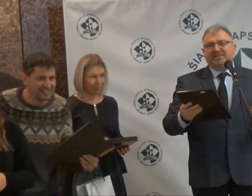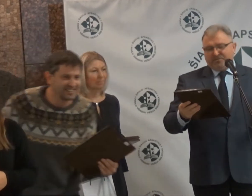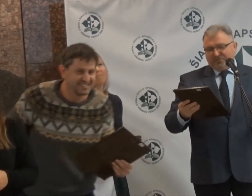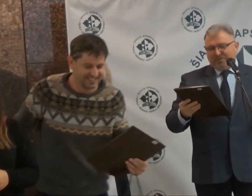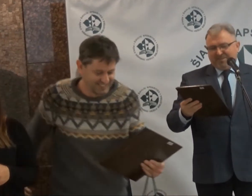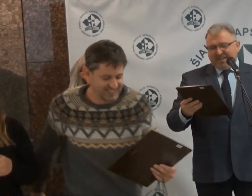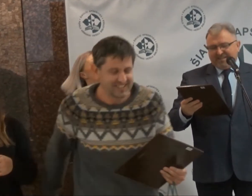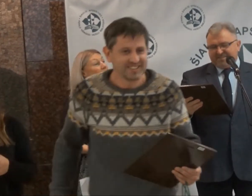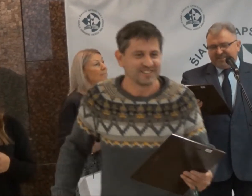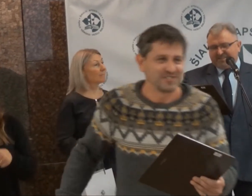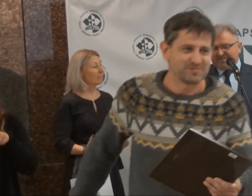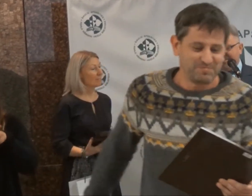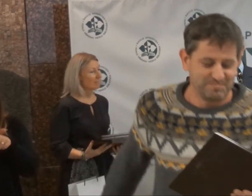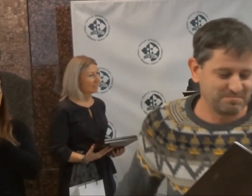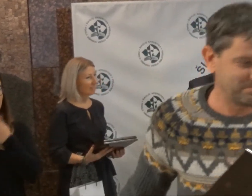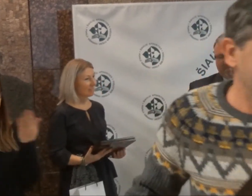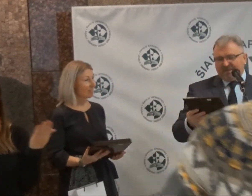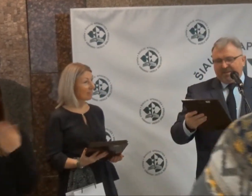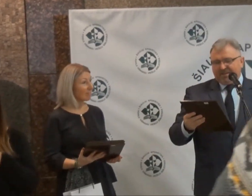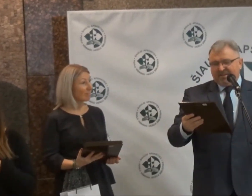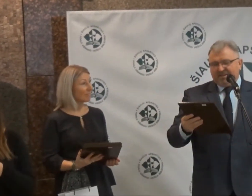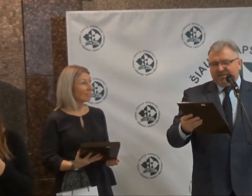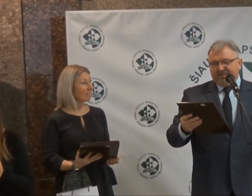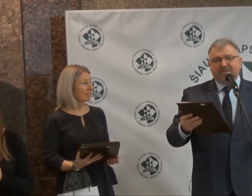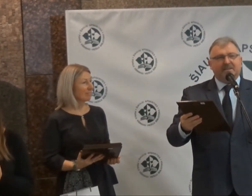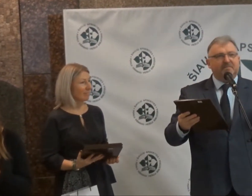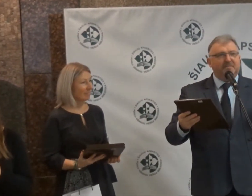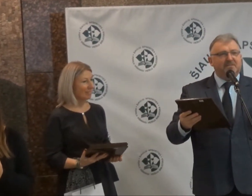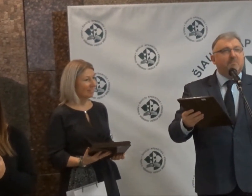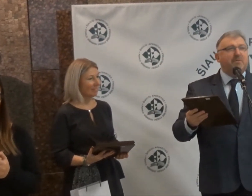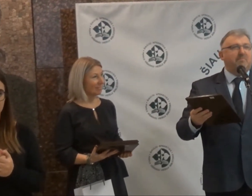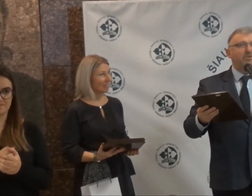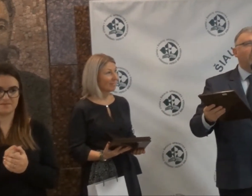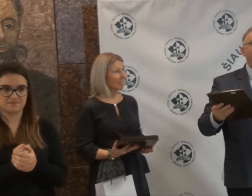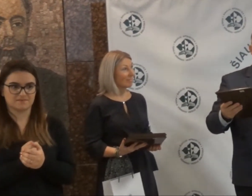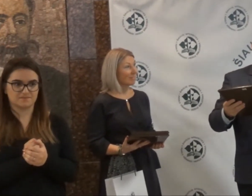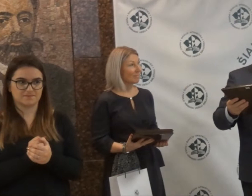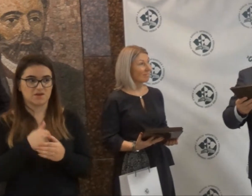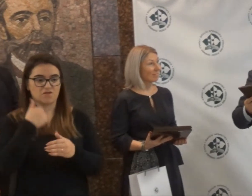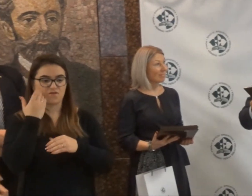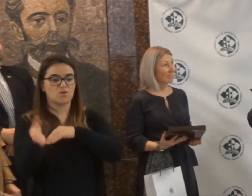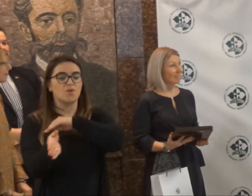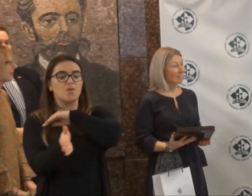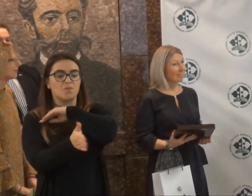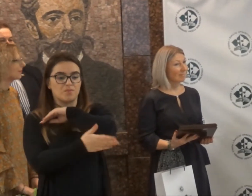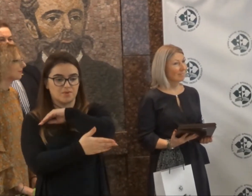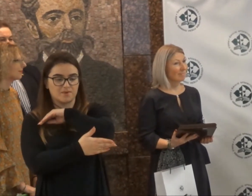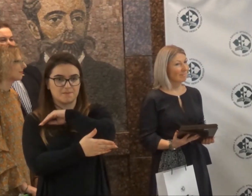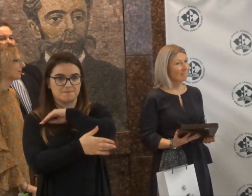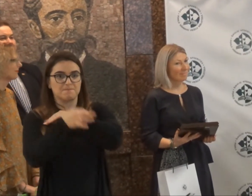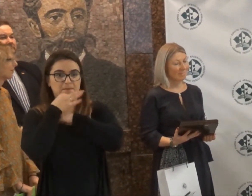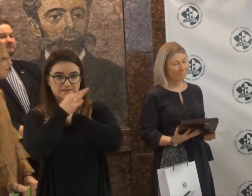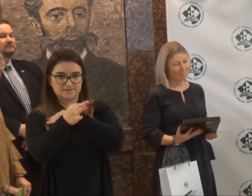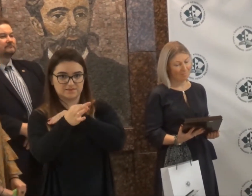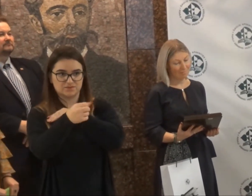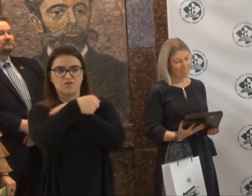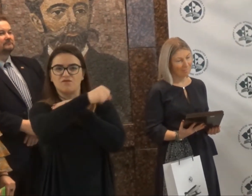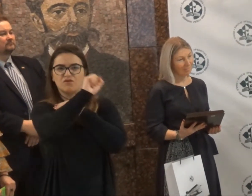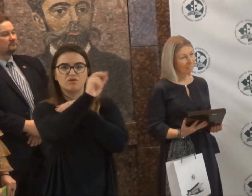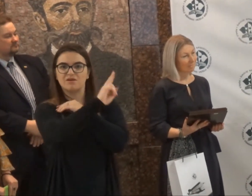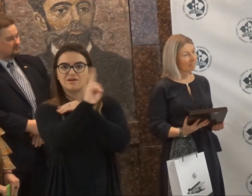aš perskaitysiu nominacijas ir tik pabaigoj pasakysiu, kas yra nugalėtojas,